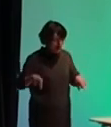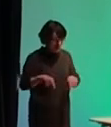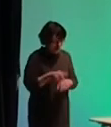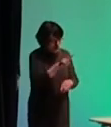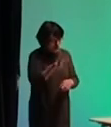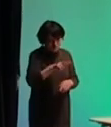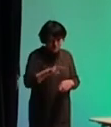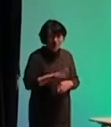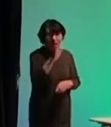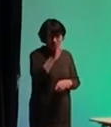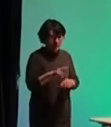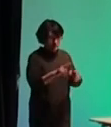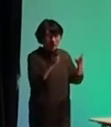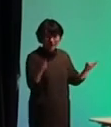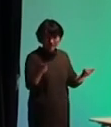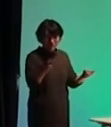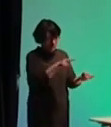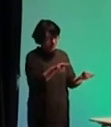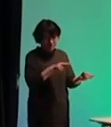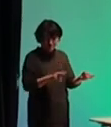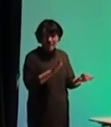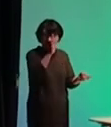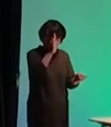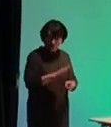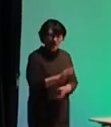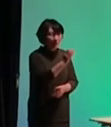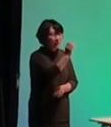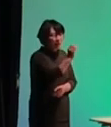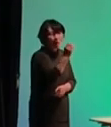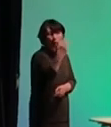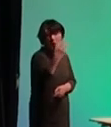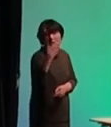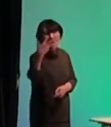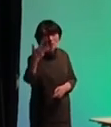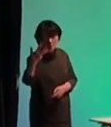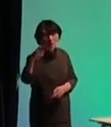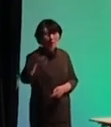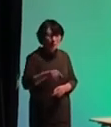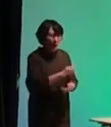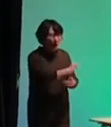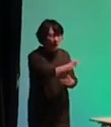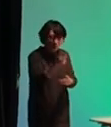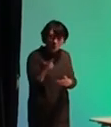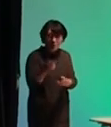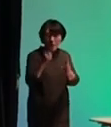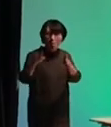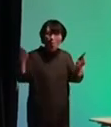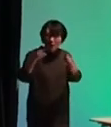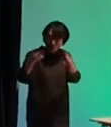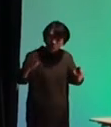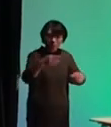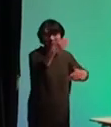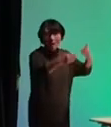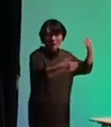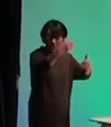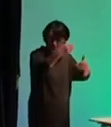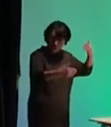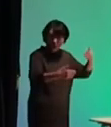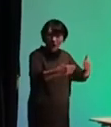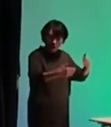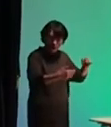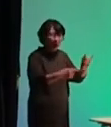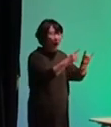ですけど、お手元のパンフレットになると思います。この078というのはさまざまな音楽や映画、